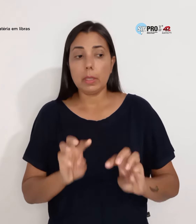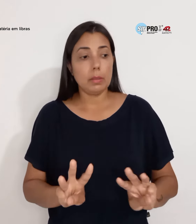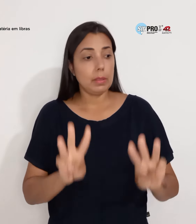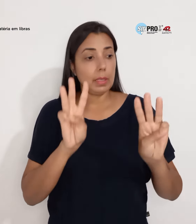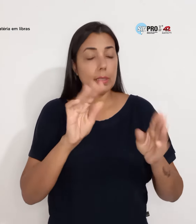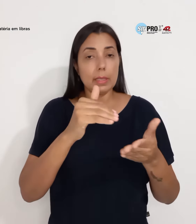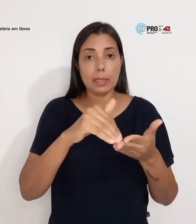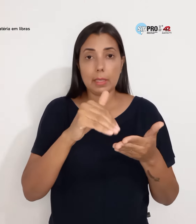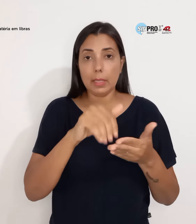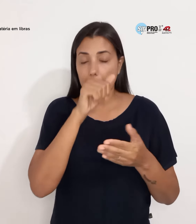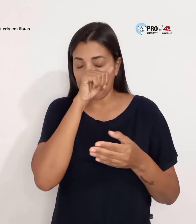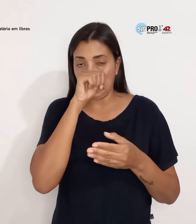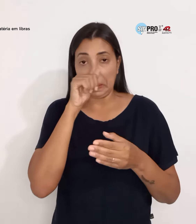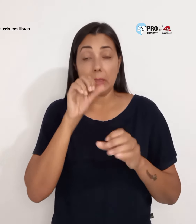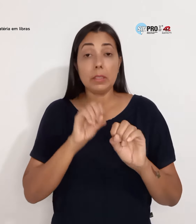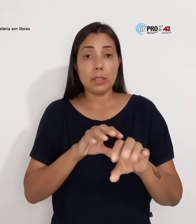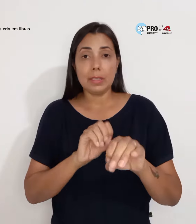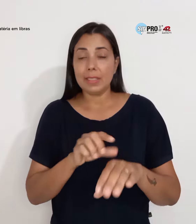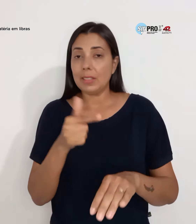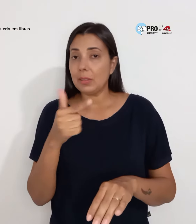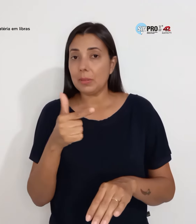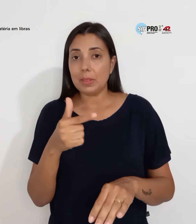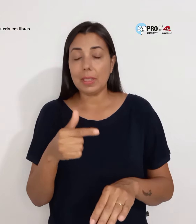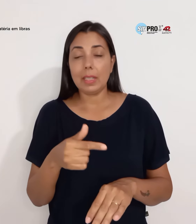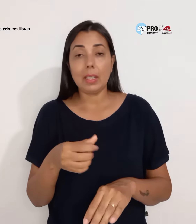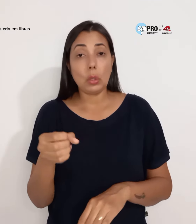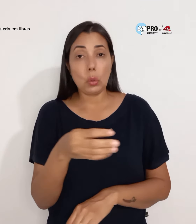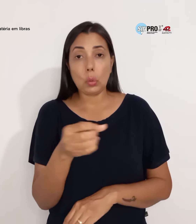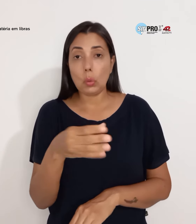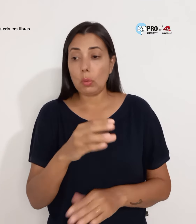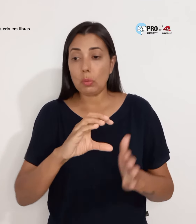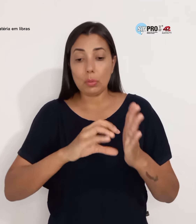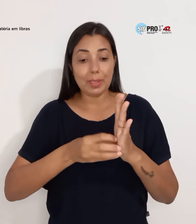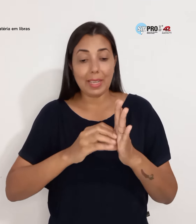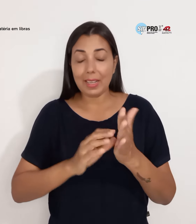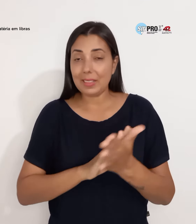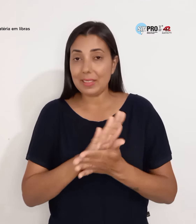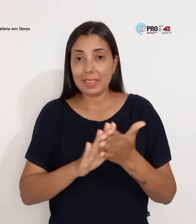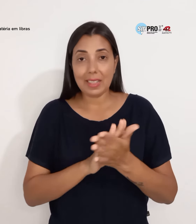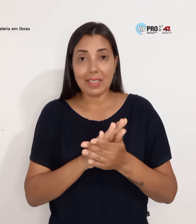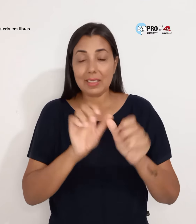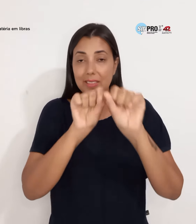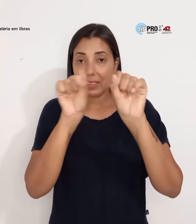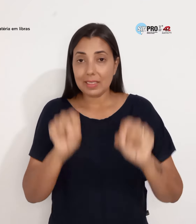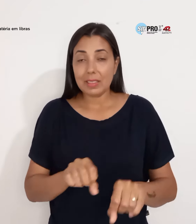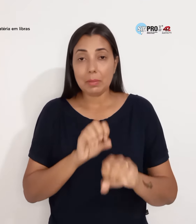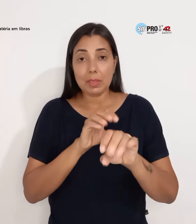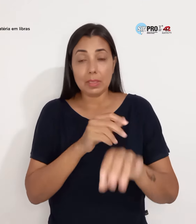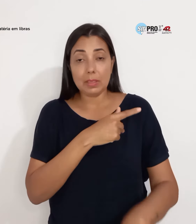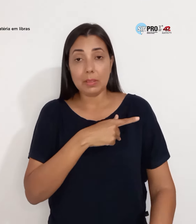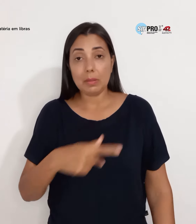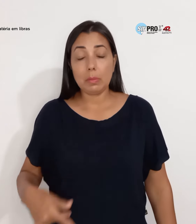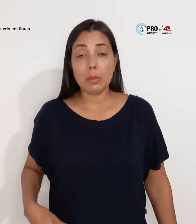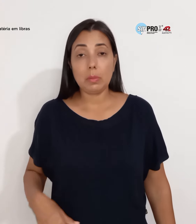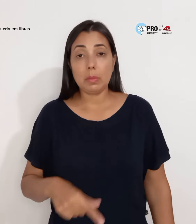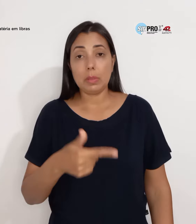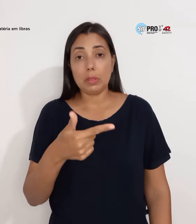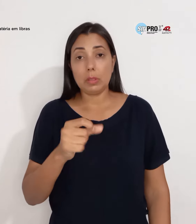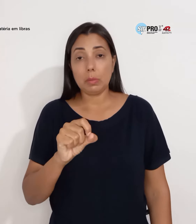da Secretaria de Educação não há atualização de dados do Sistema de Educação Pública desde